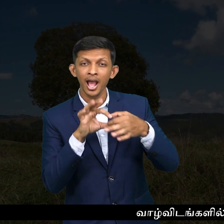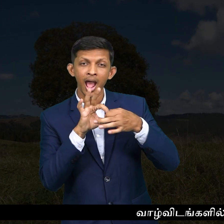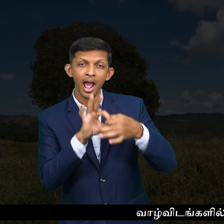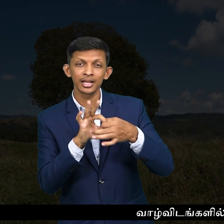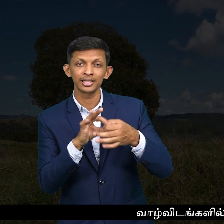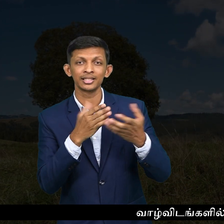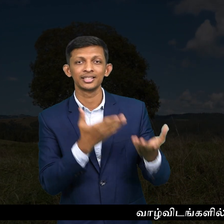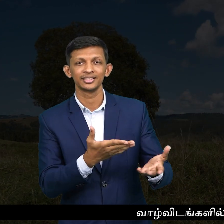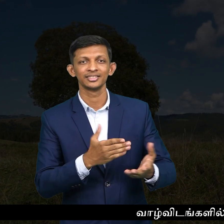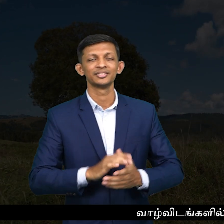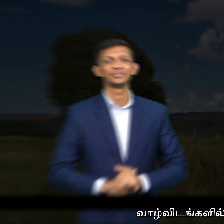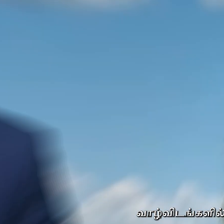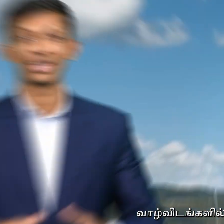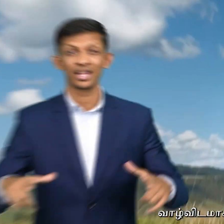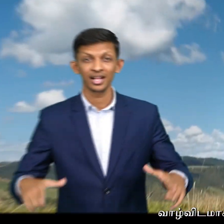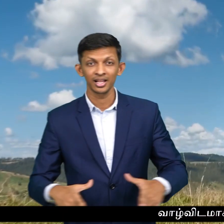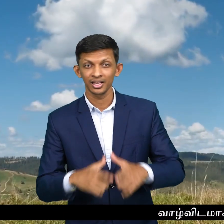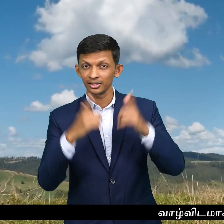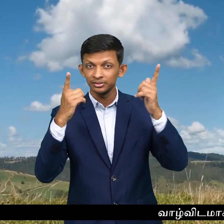உதவுகிறது.